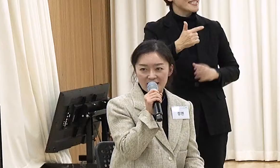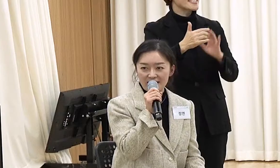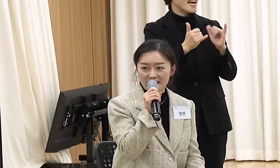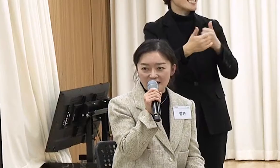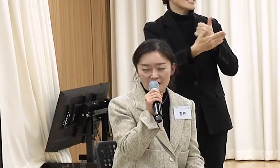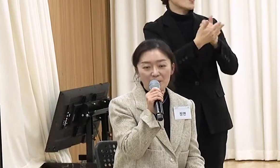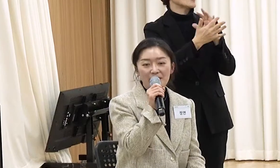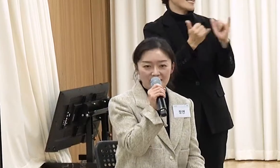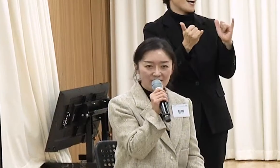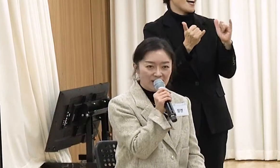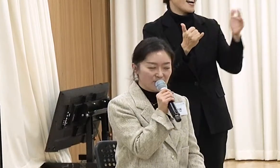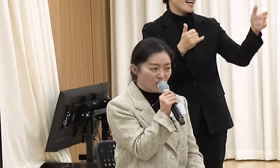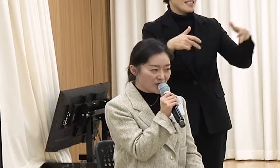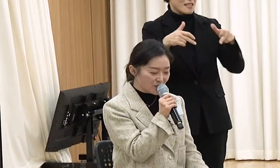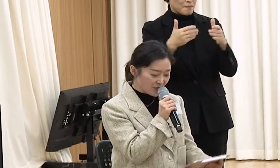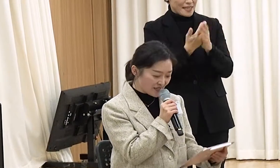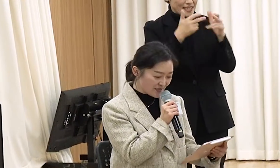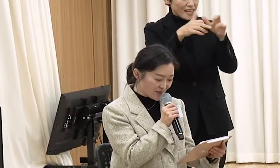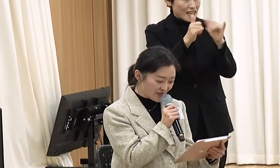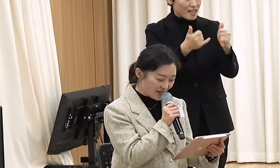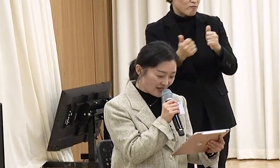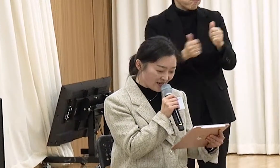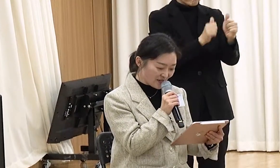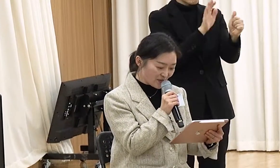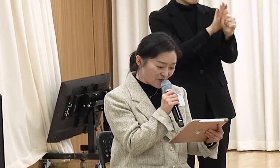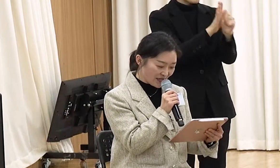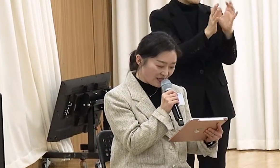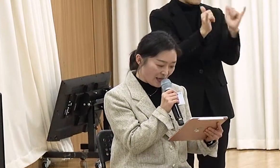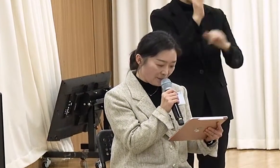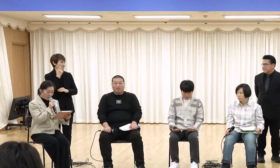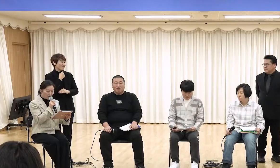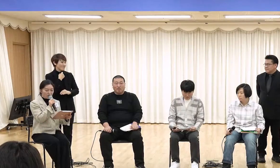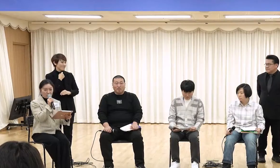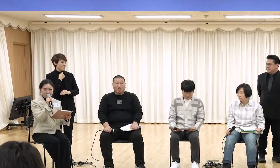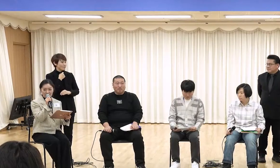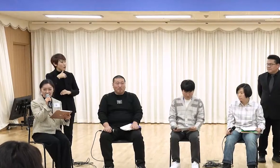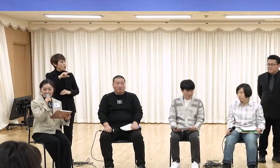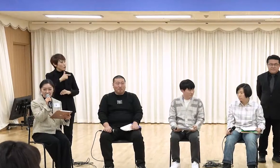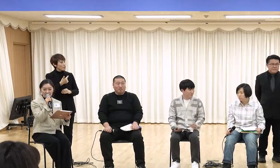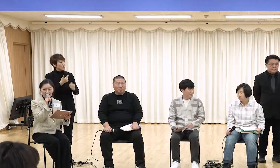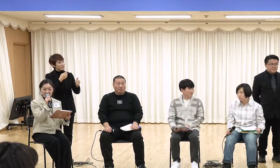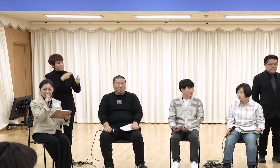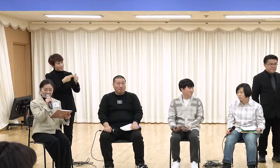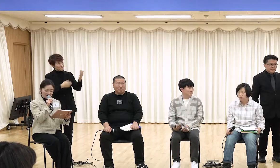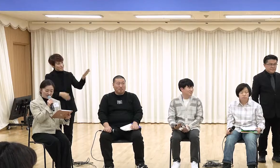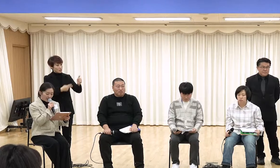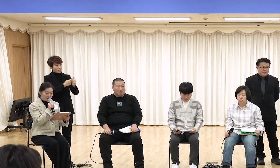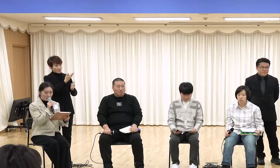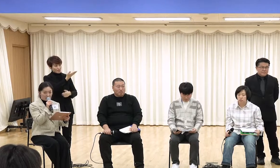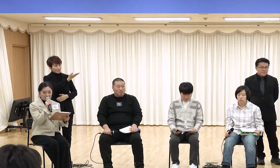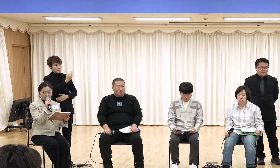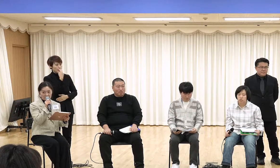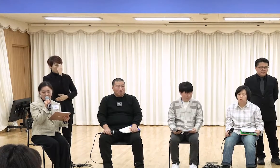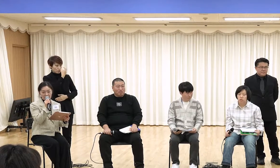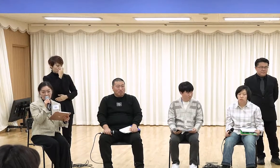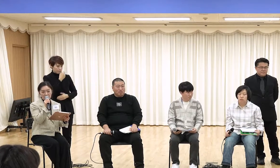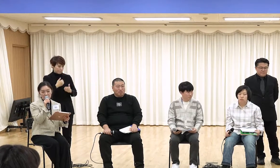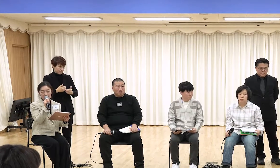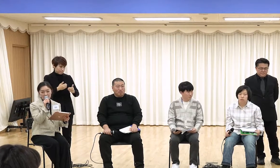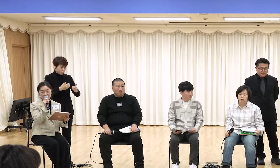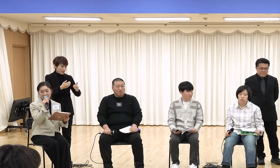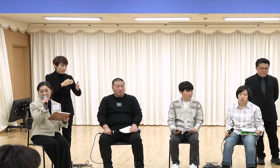싶어요. 발달장애인 옆에서 삶을 도와주고 계시는 분들의 이야기를 들어볼 텐데 권용덕 선생님은 감수 과정에